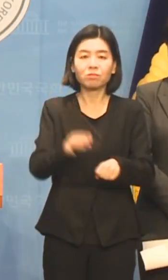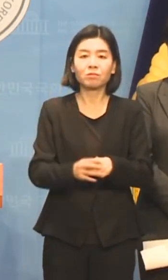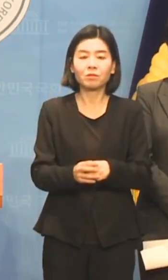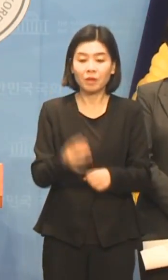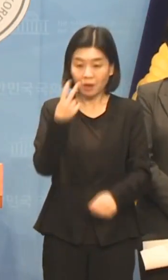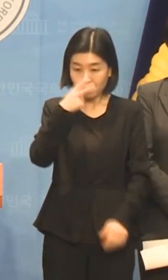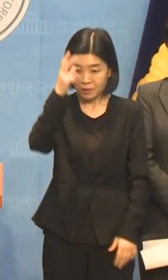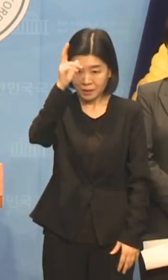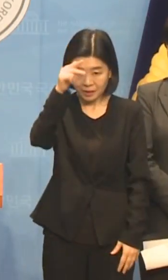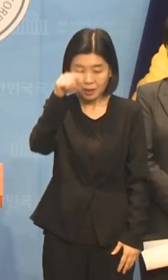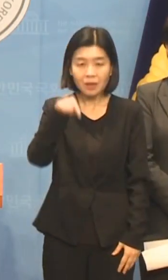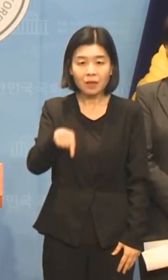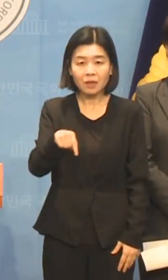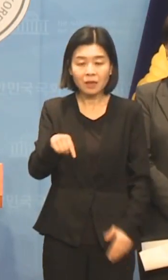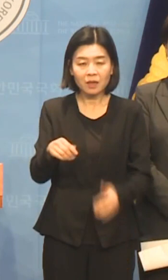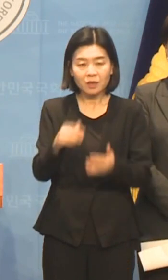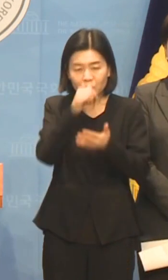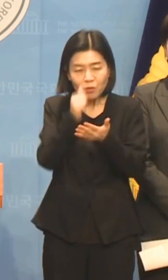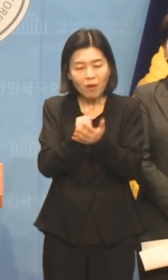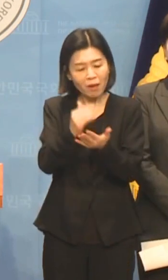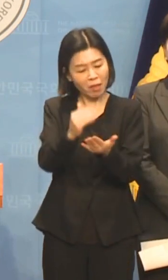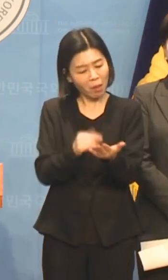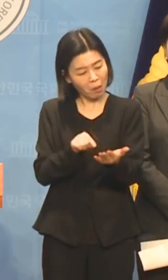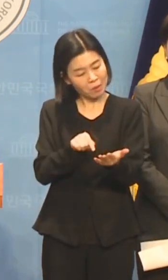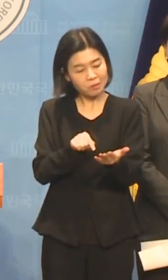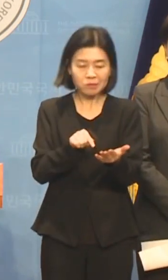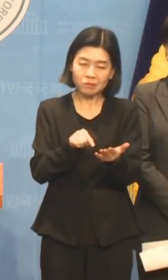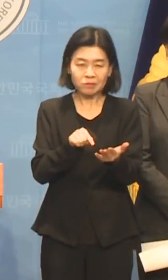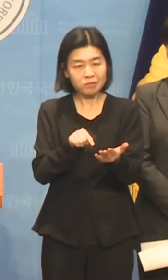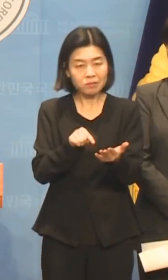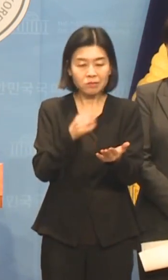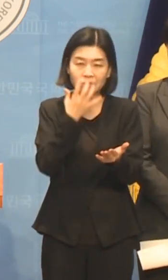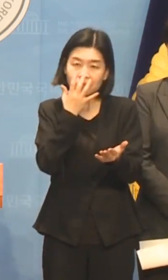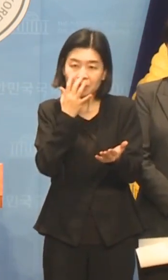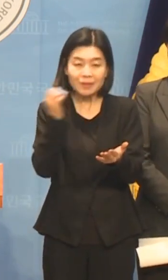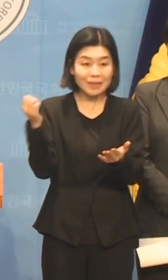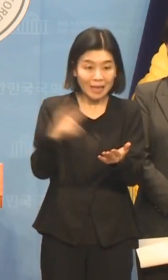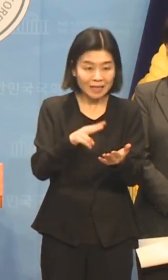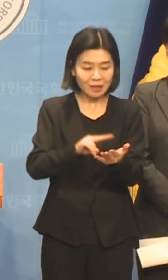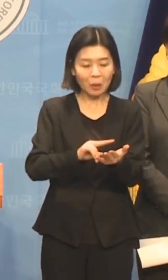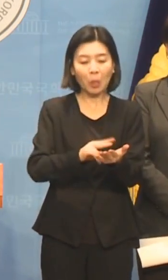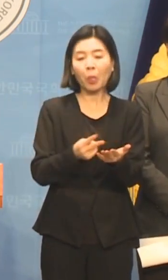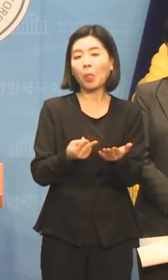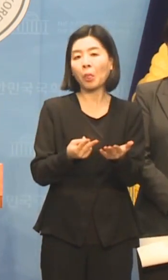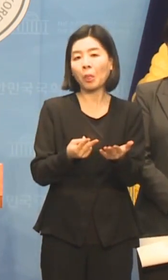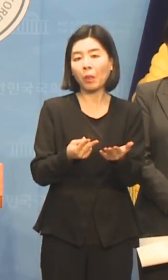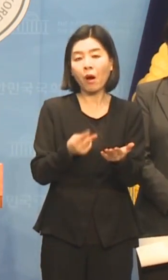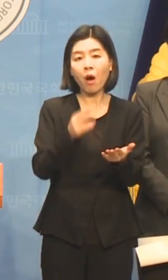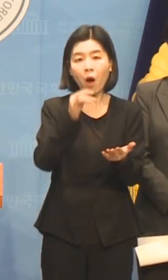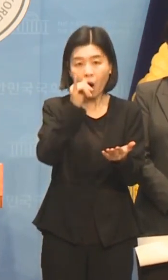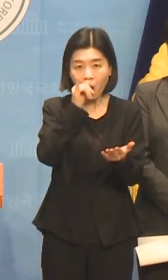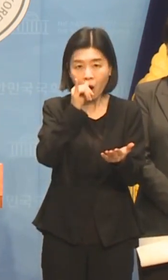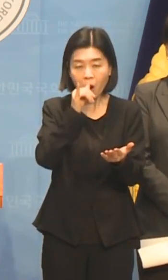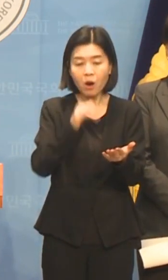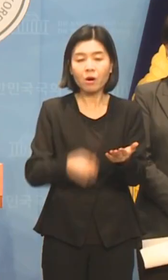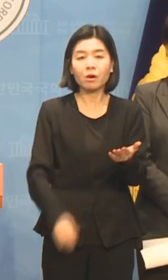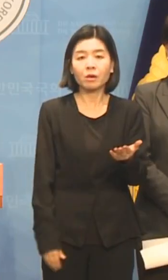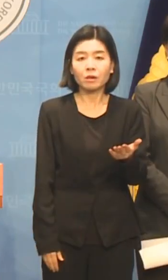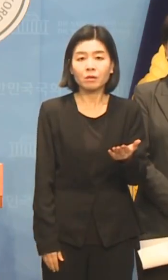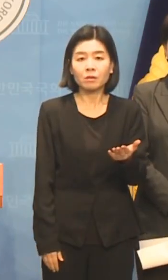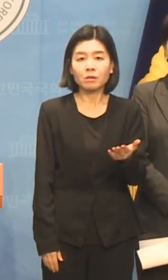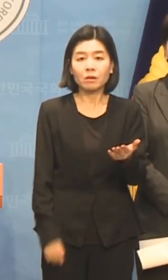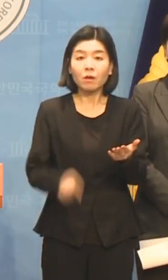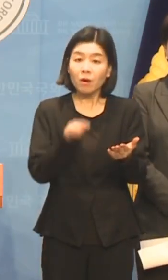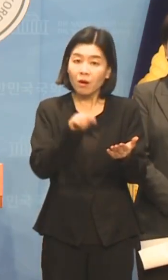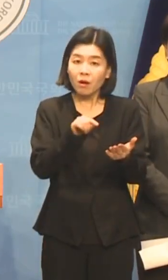검찰도 공소 유지가 어렵다고 판단했는지 공소장을 변경했습니다.